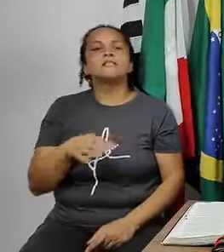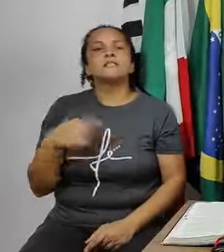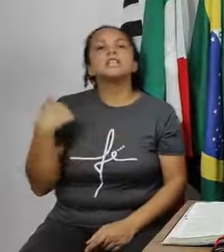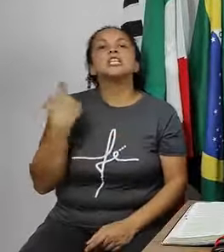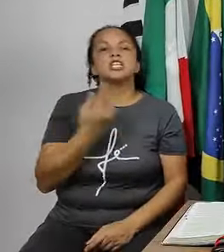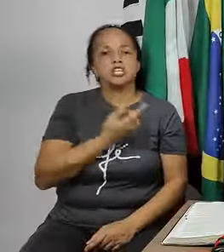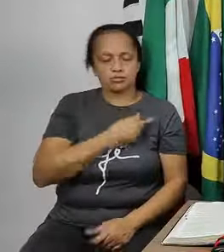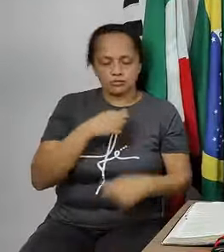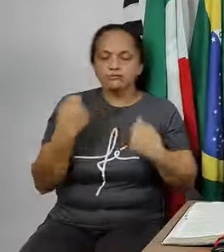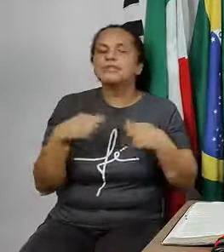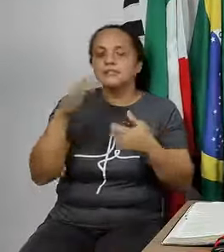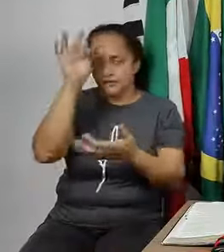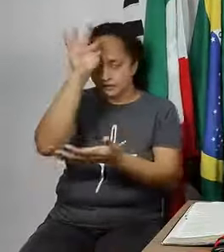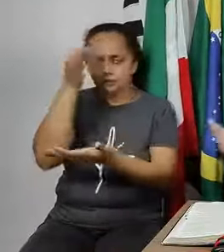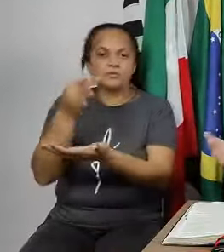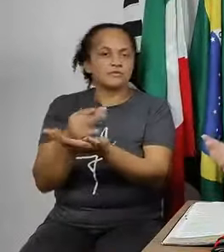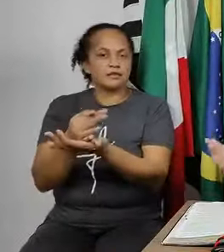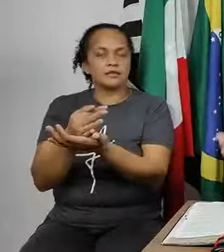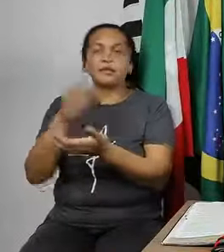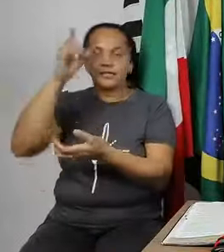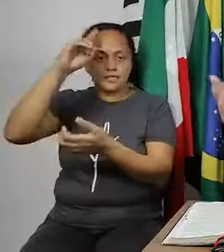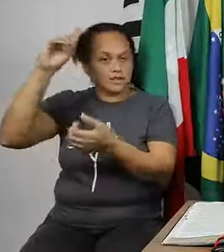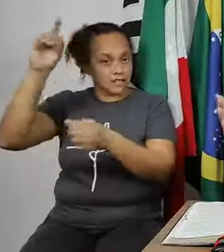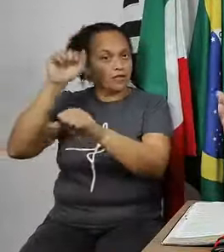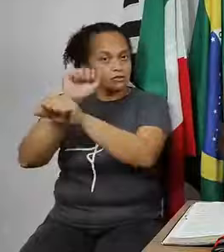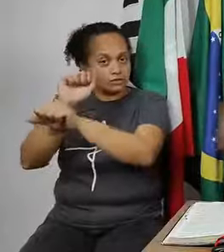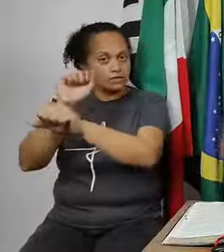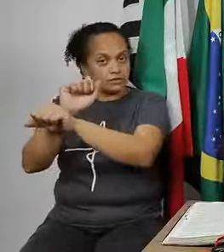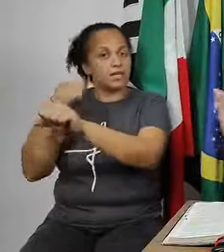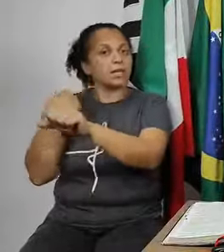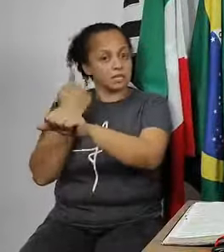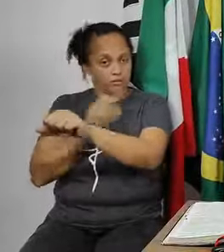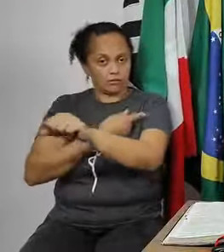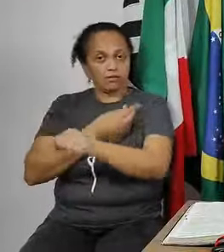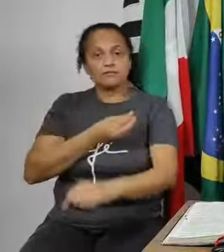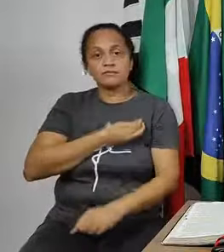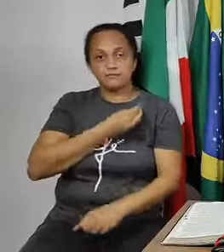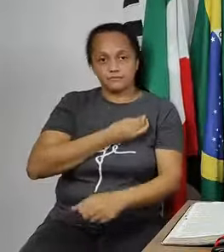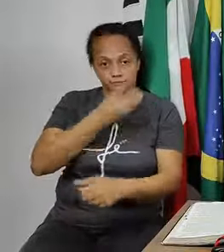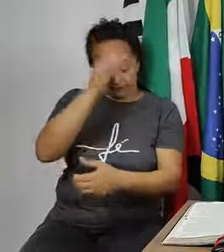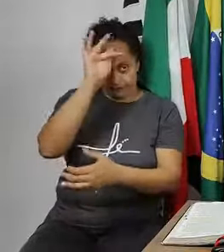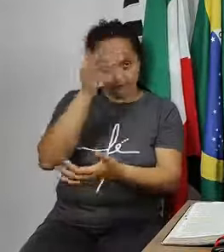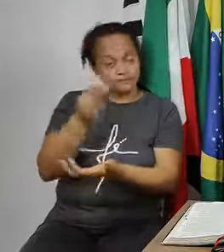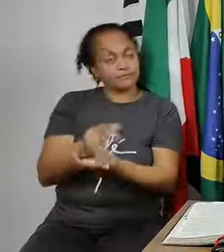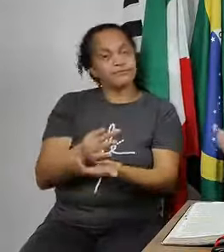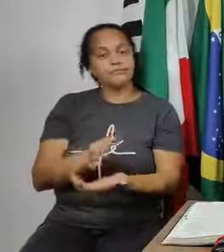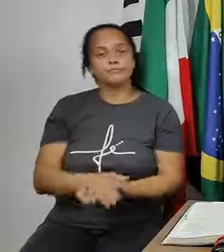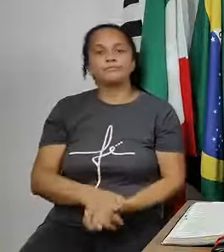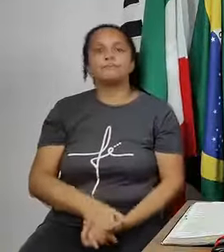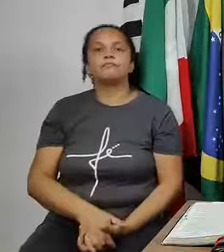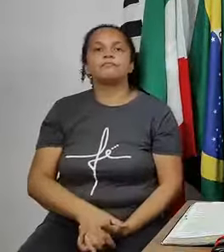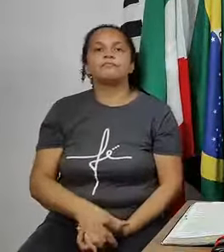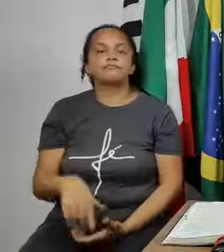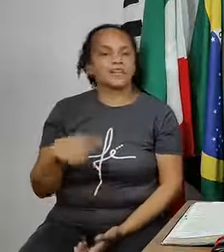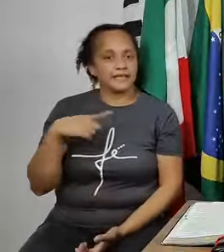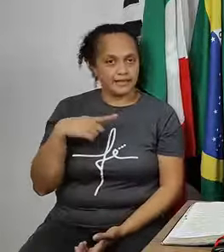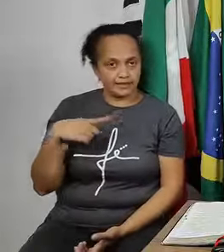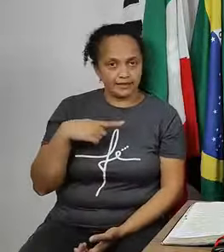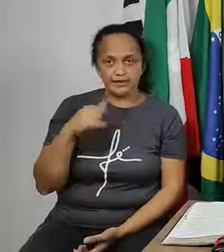espera de mim e de você. O justo viverá pela fé. Aí nós demos um